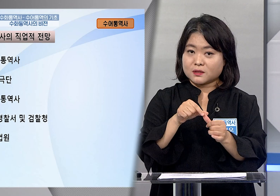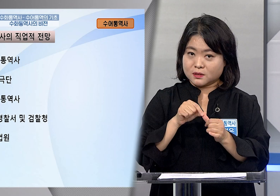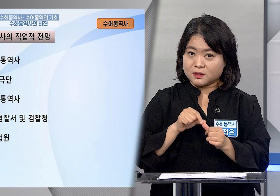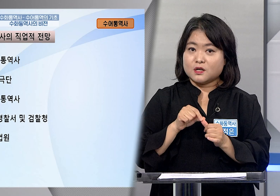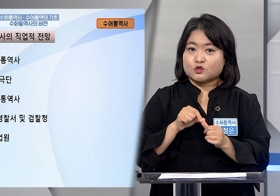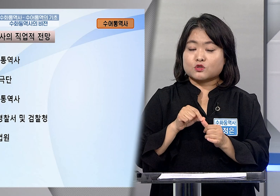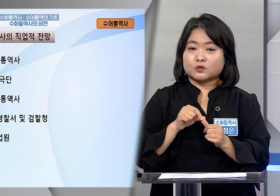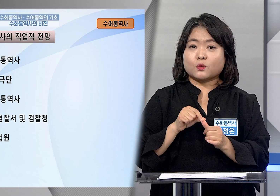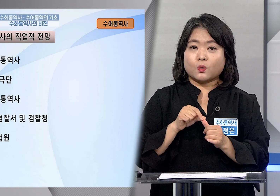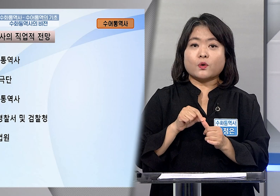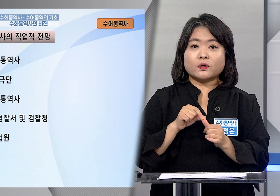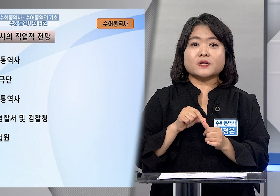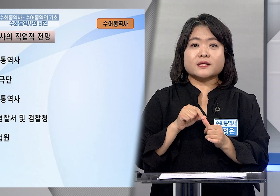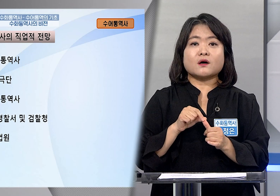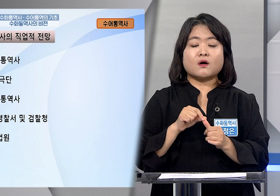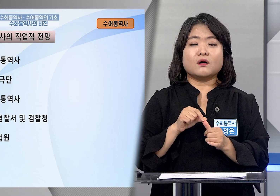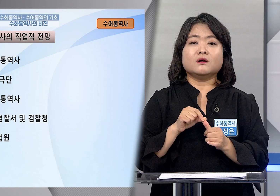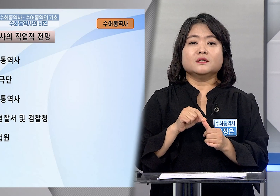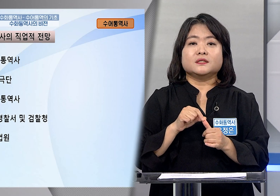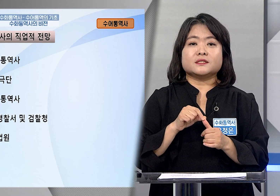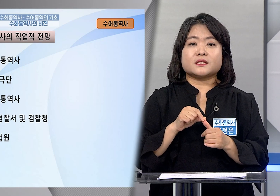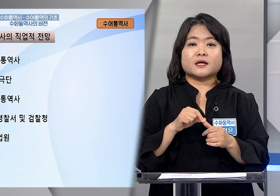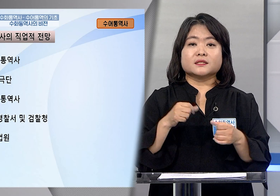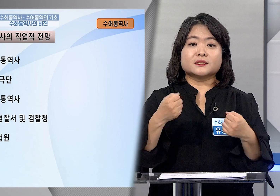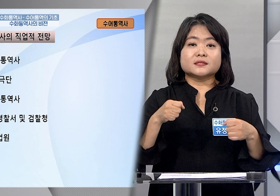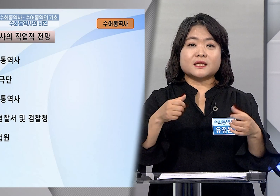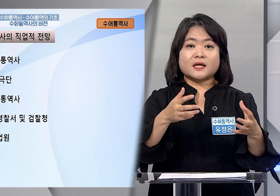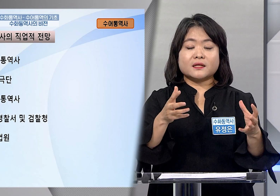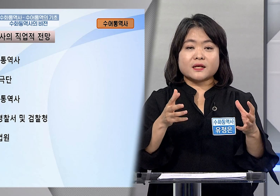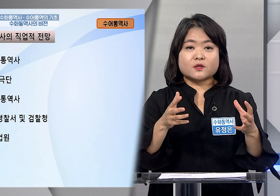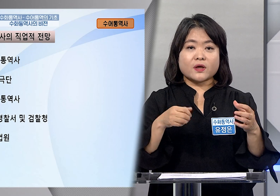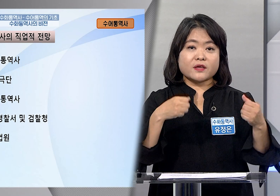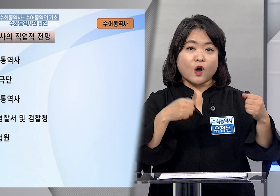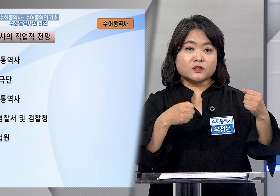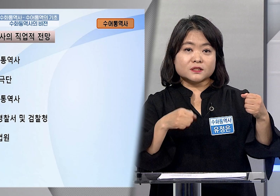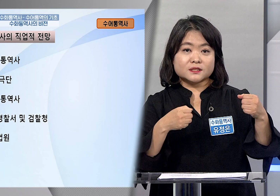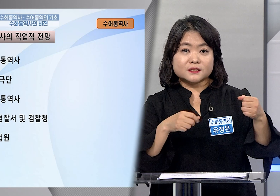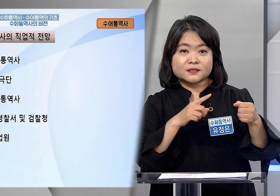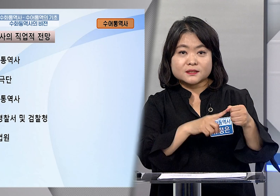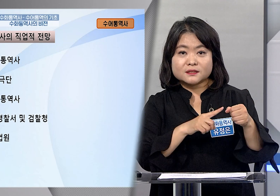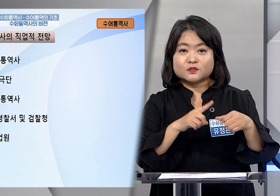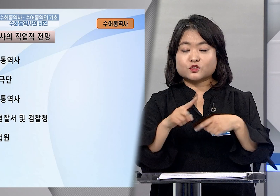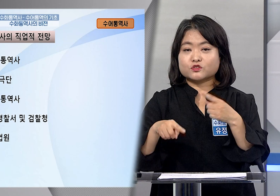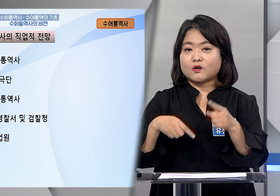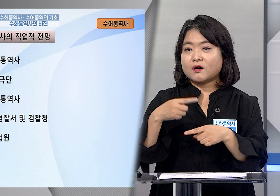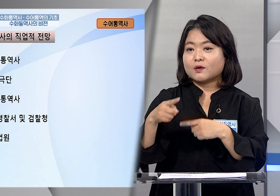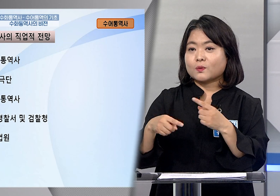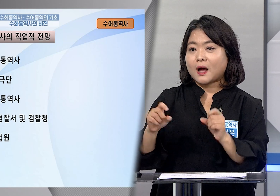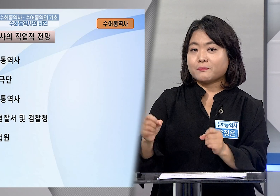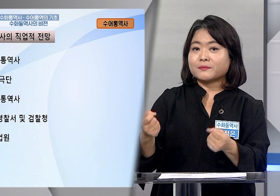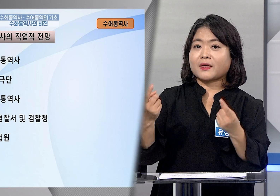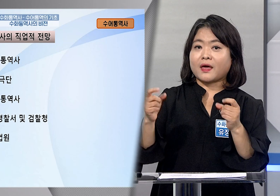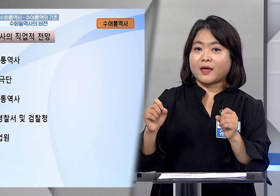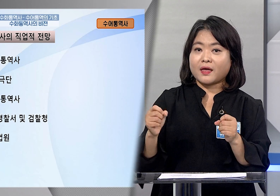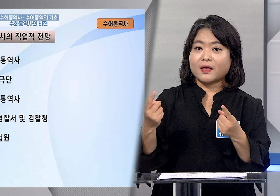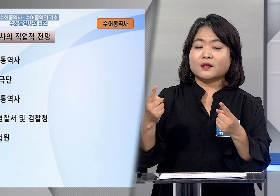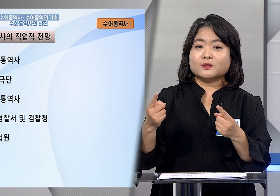통역사를 고용을 해서 이제 그 극단에서의 연극을 수어로 함께